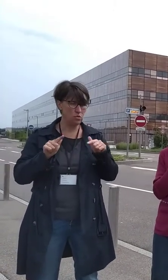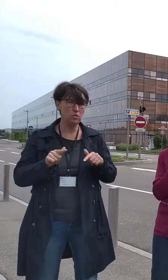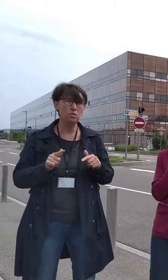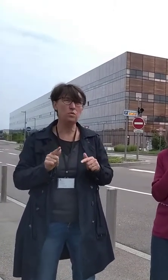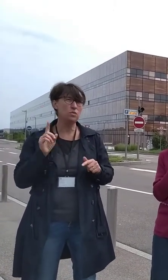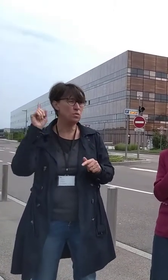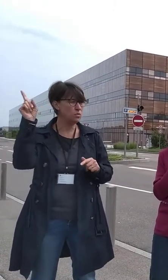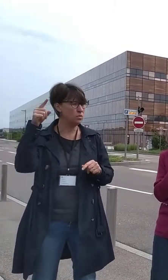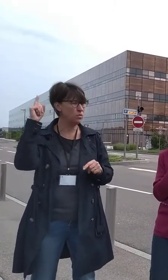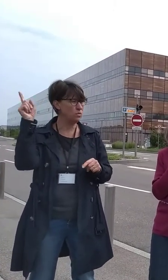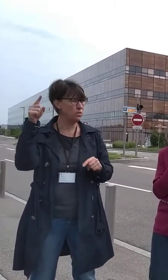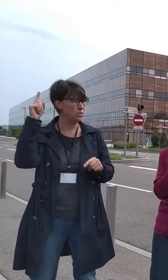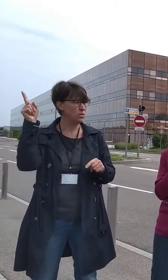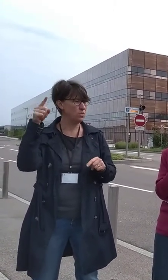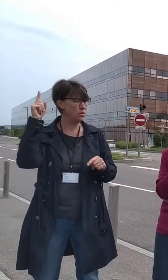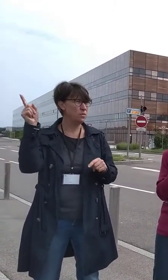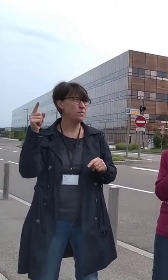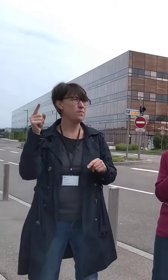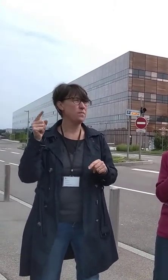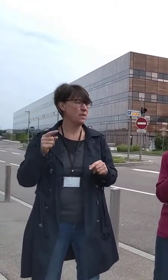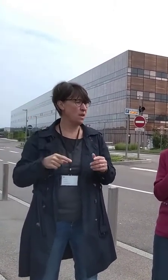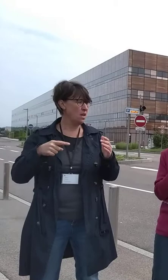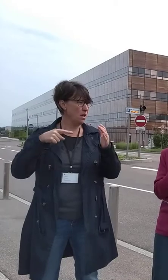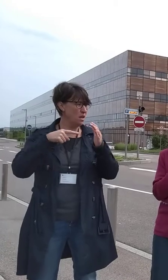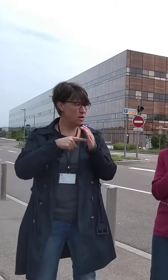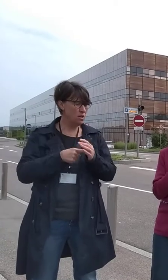du jour.